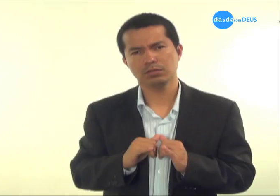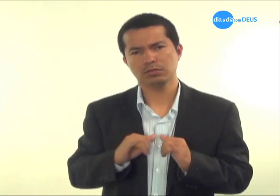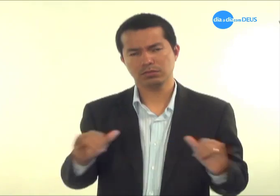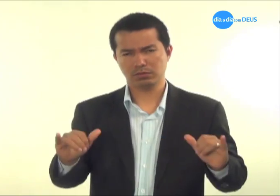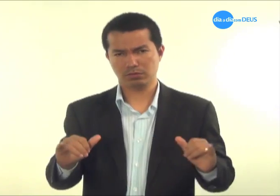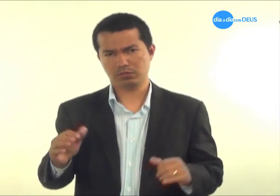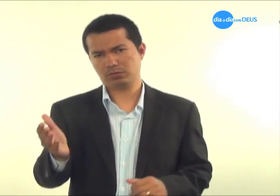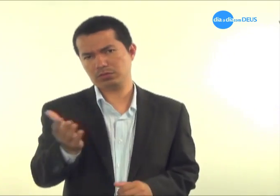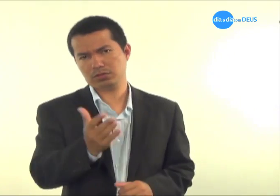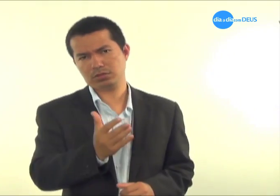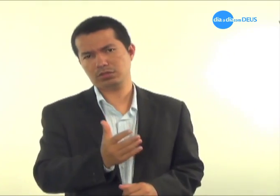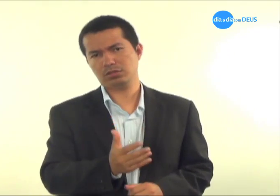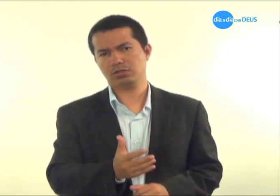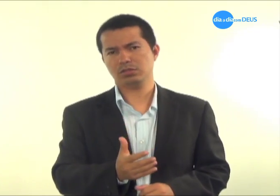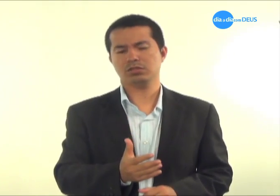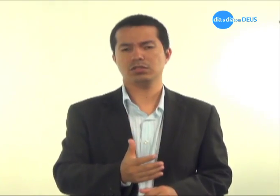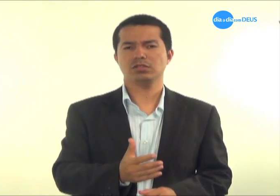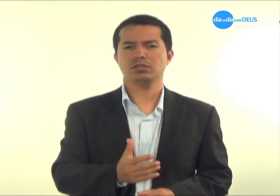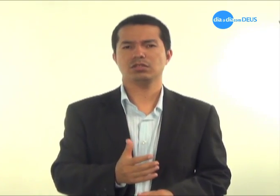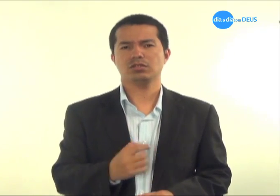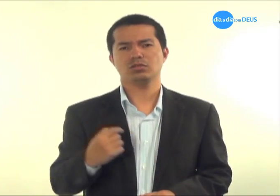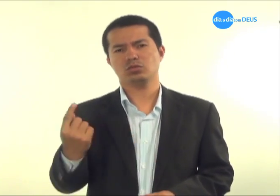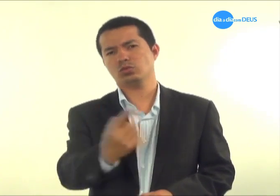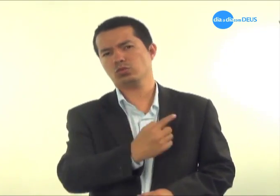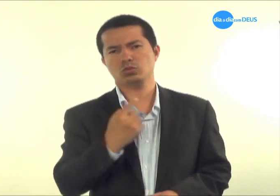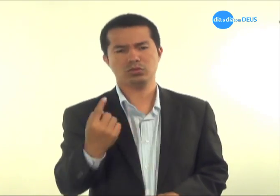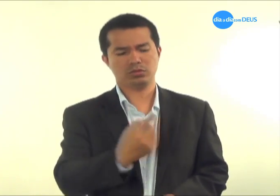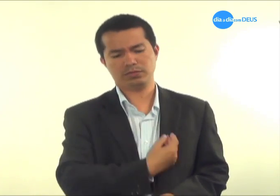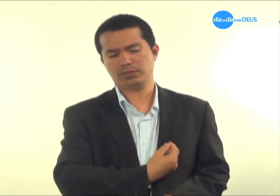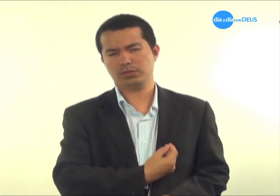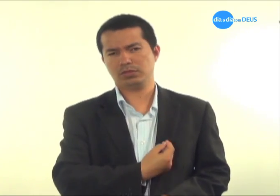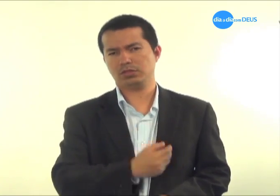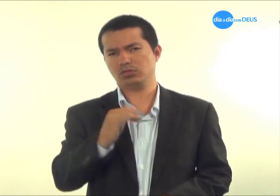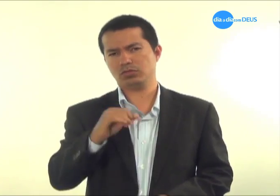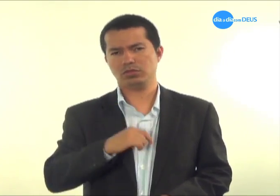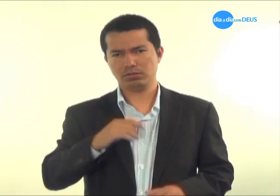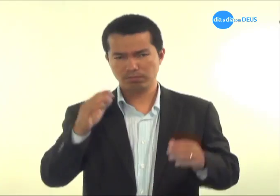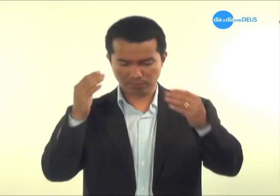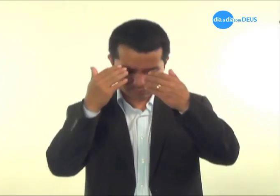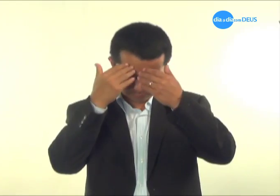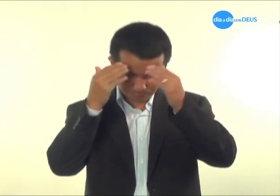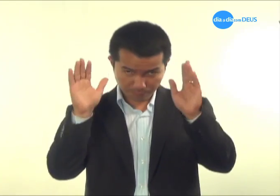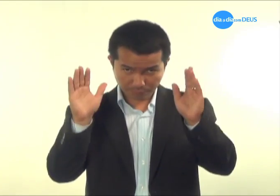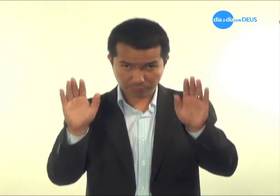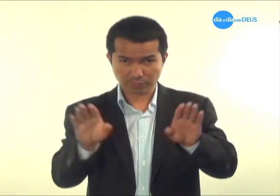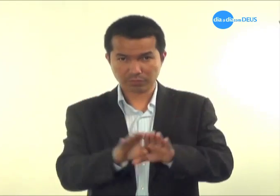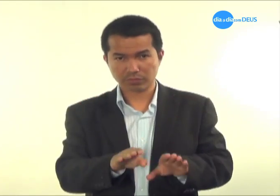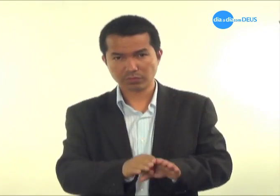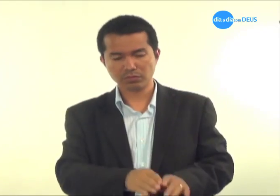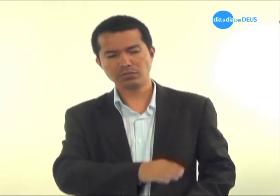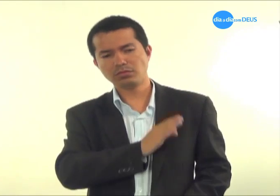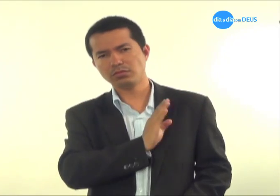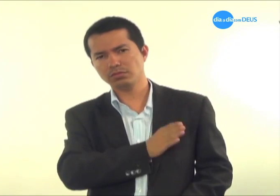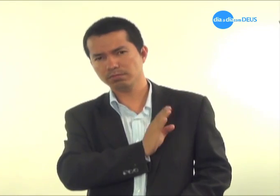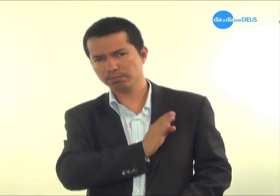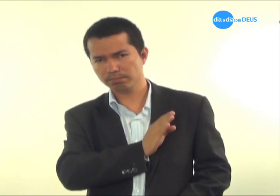Sabe o que acontece na nossa vida quando a gente permite a porta aberta da mente, dos valores e das atitudes? É que a gente vai endurecendo o nosso